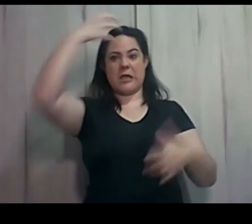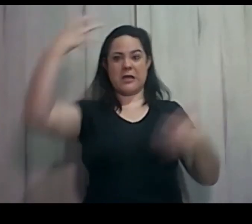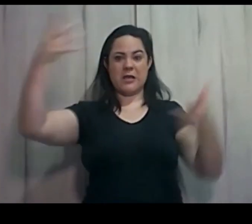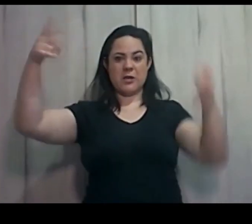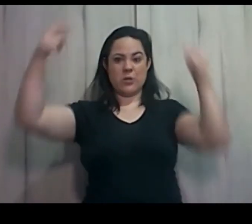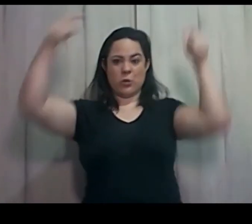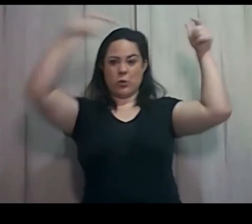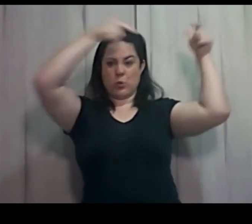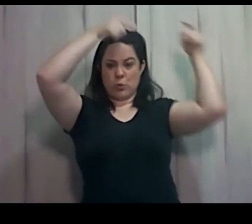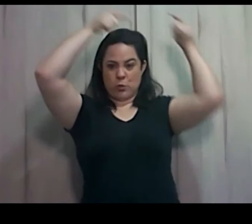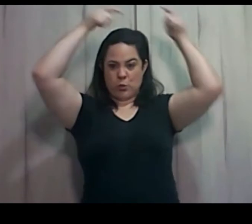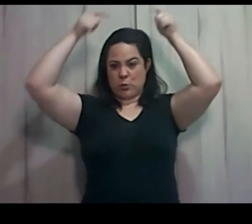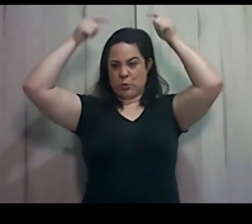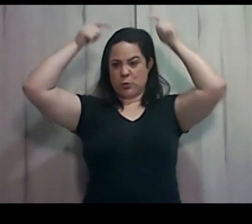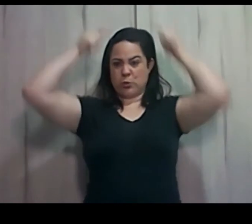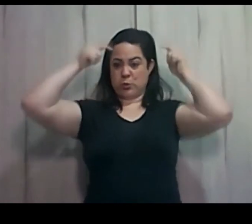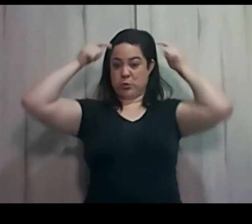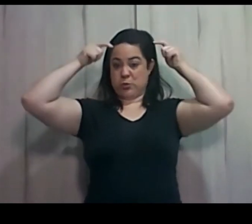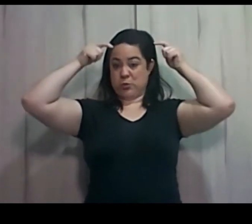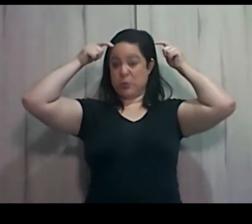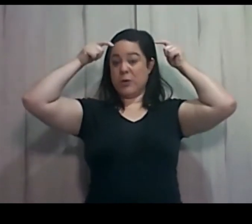colocando a coroa na cabeça,